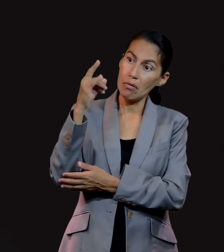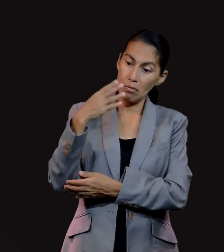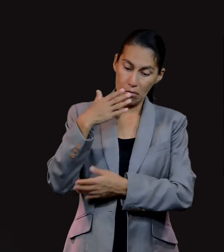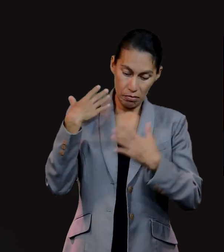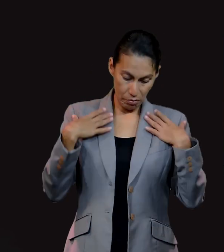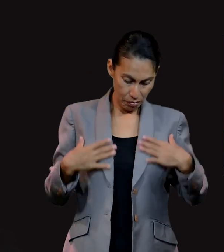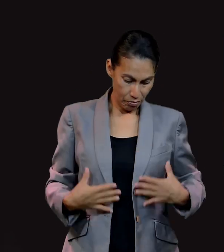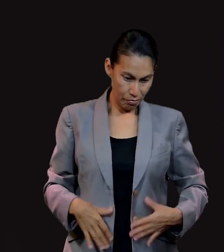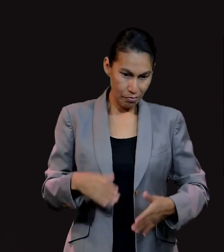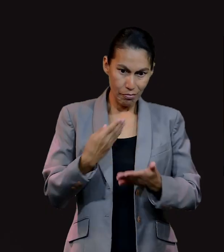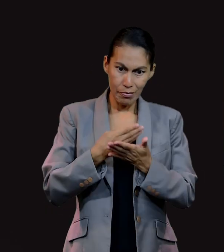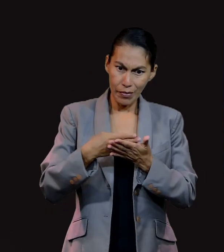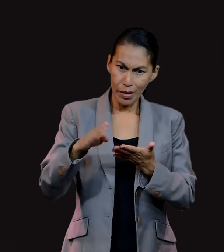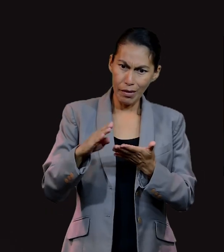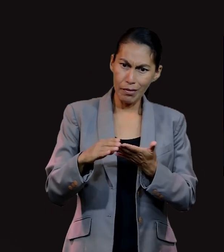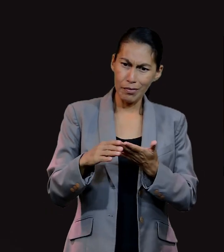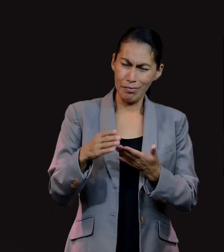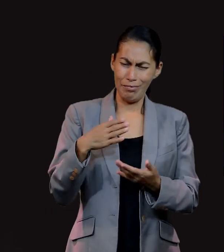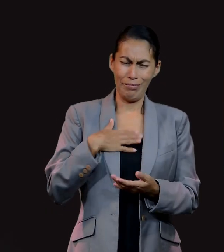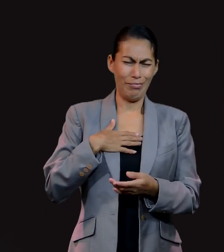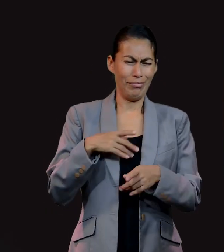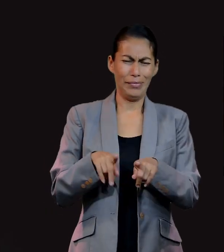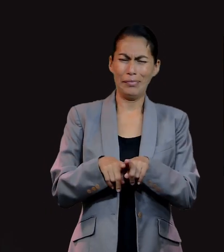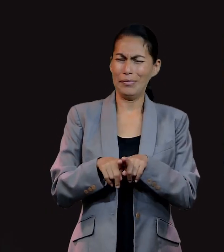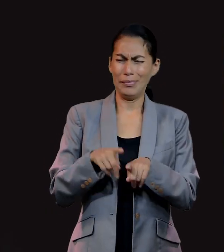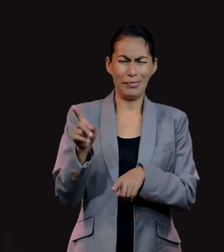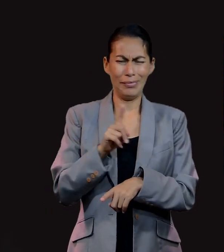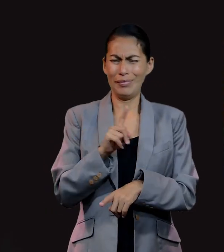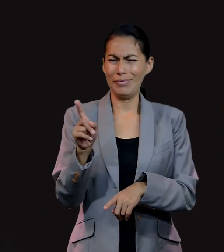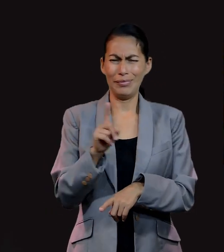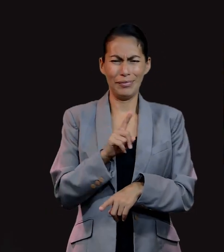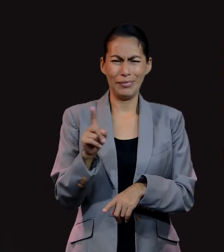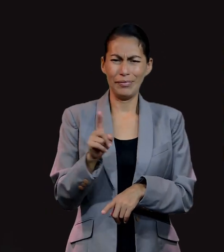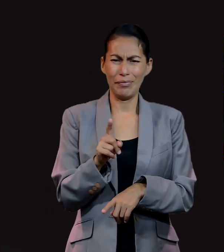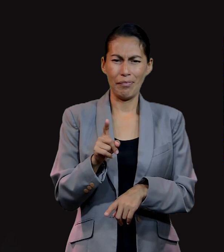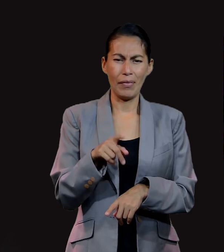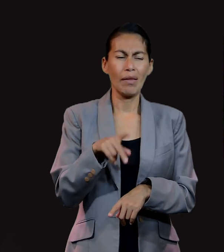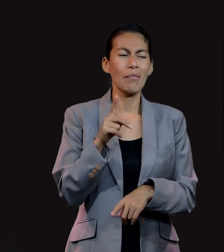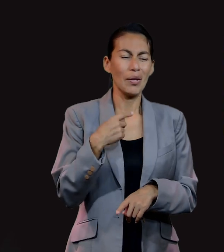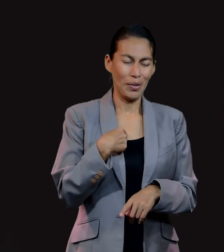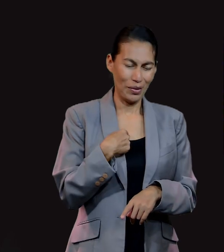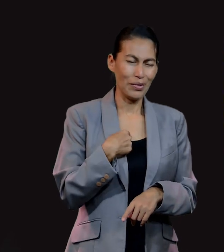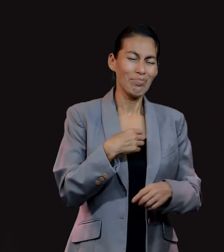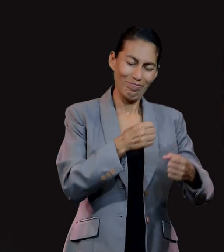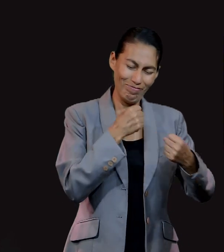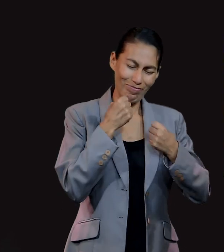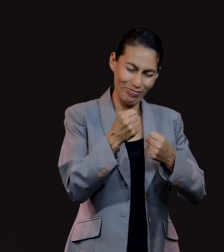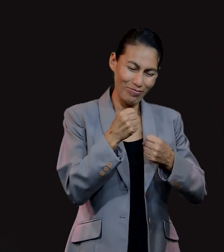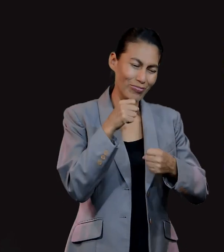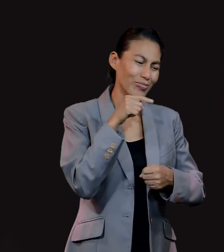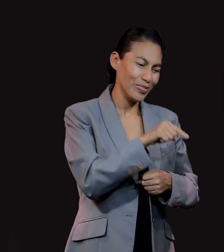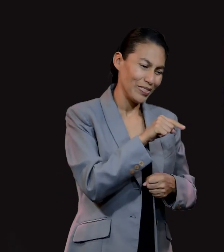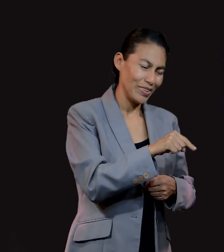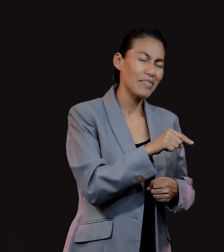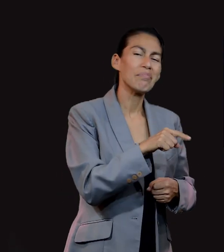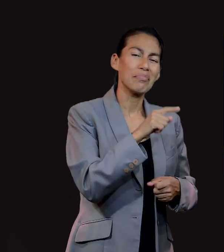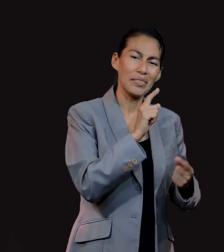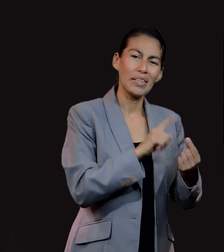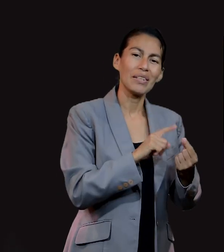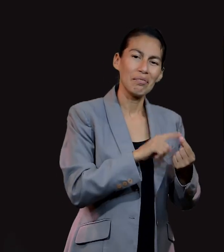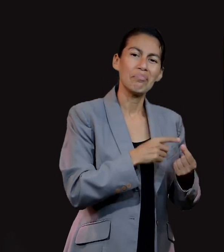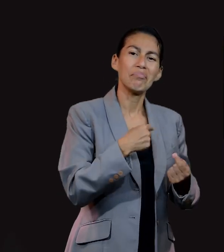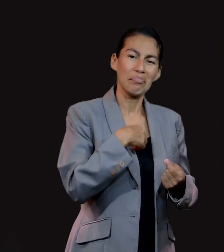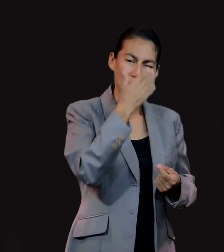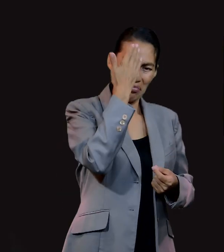muchacho alto de traje blanco y yo dije mi hermano jamás estuvo ahí y pero sí